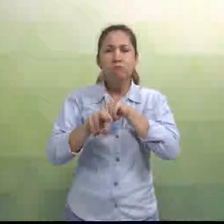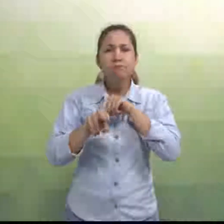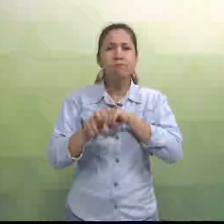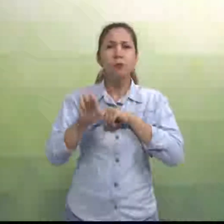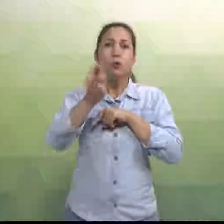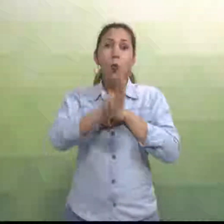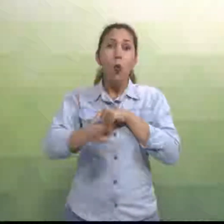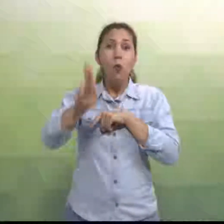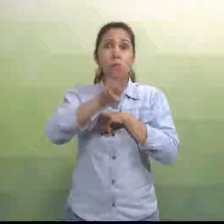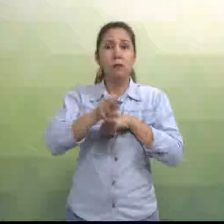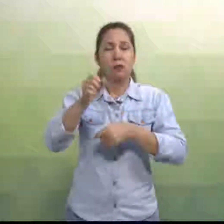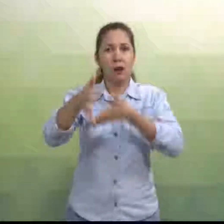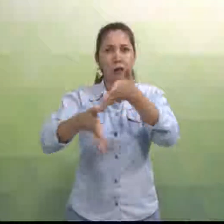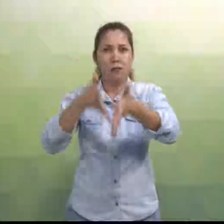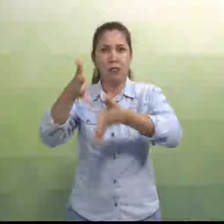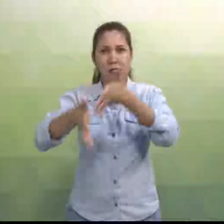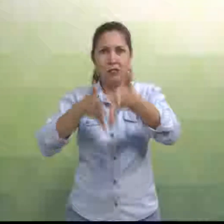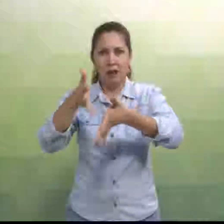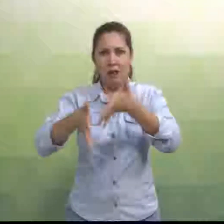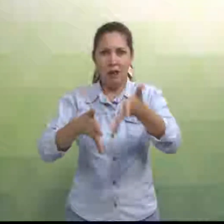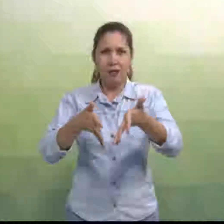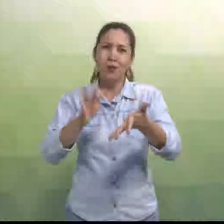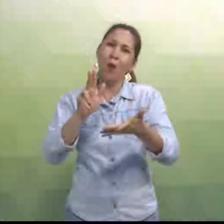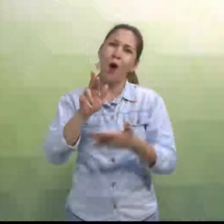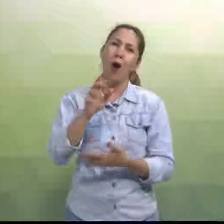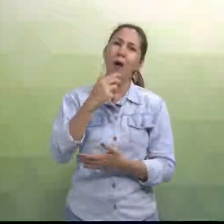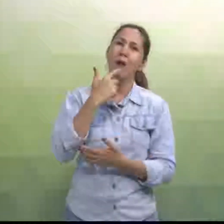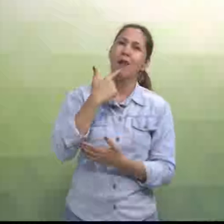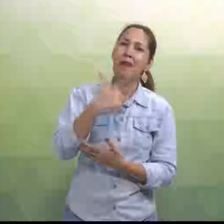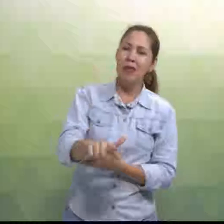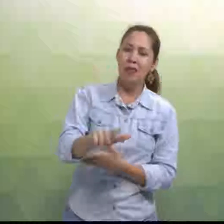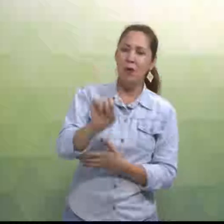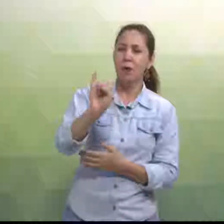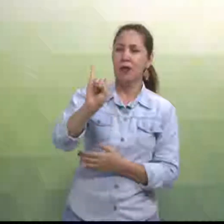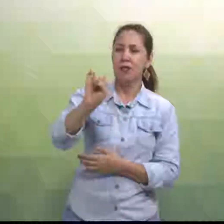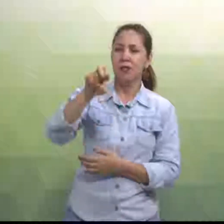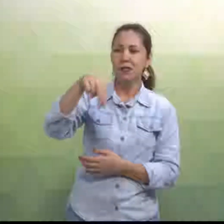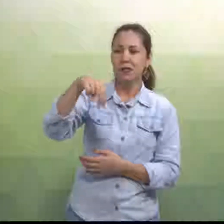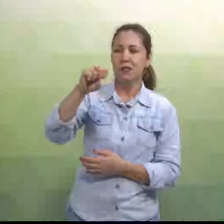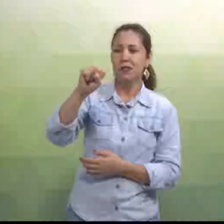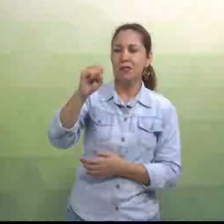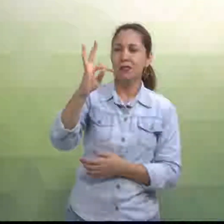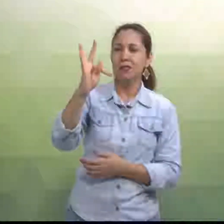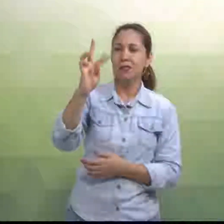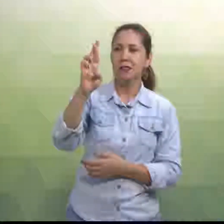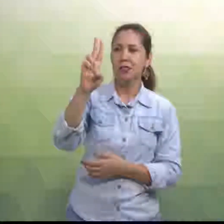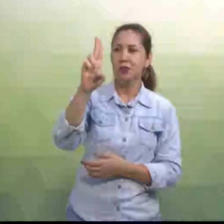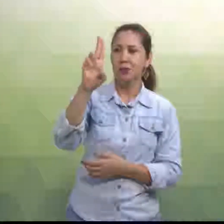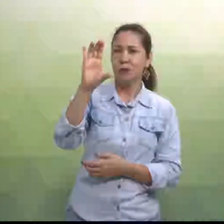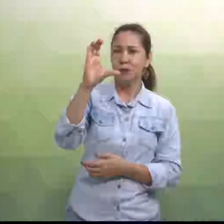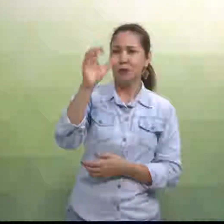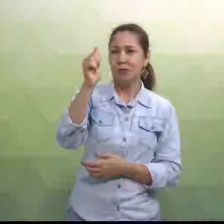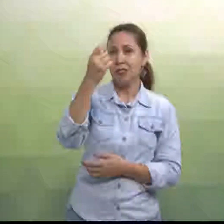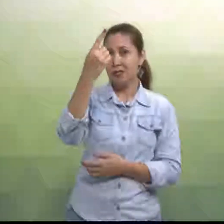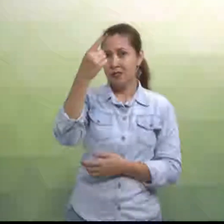E esse ensino é para o uso da língua de sinais? E com relação à